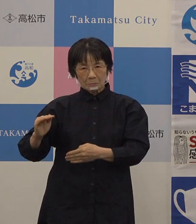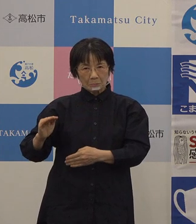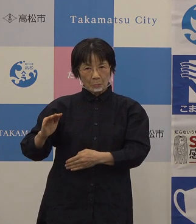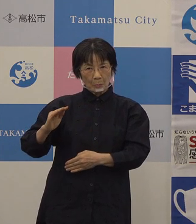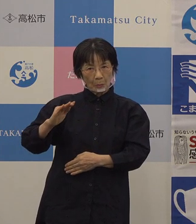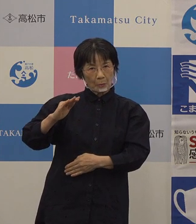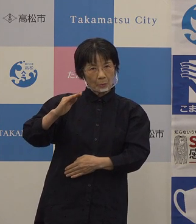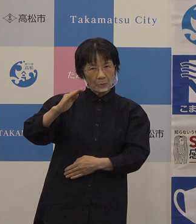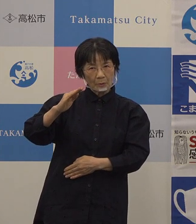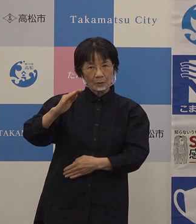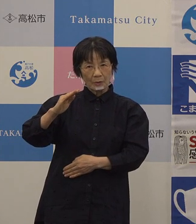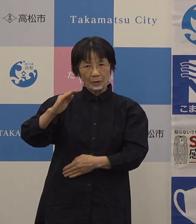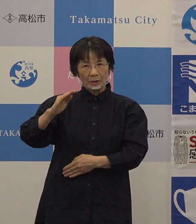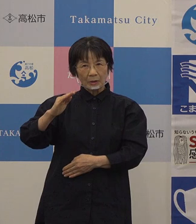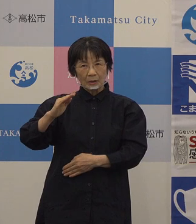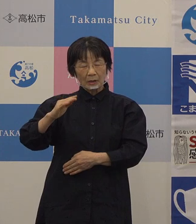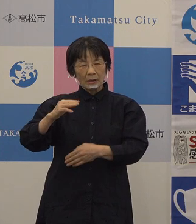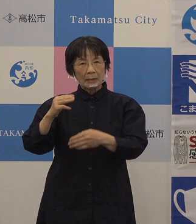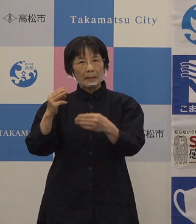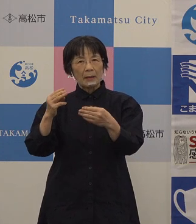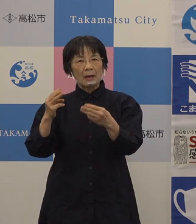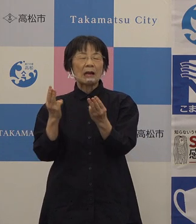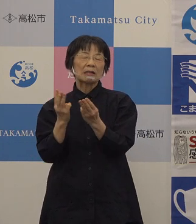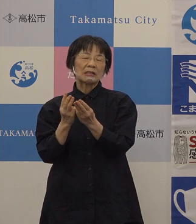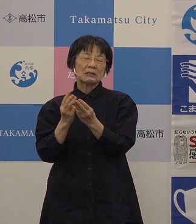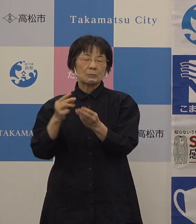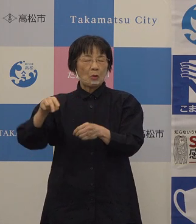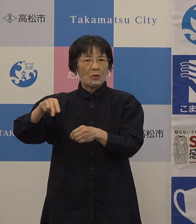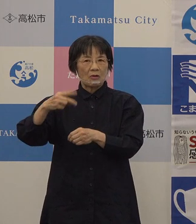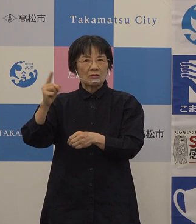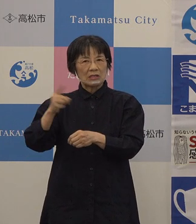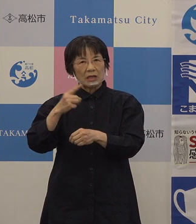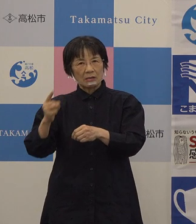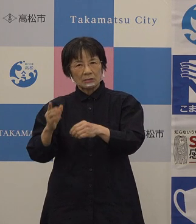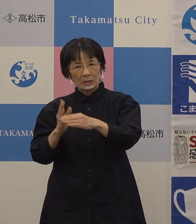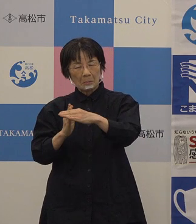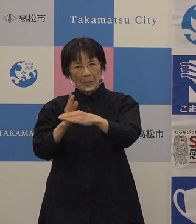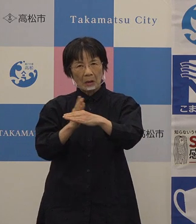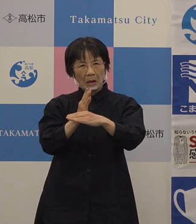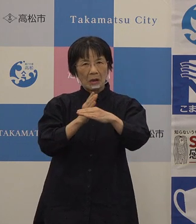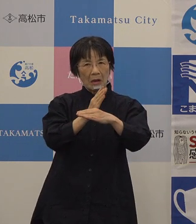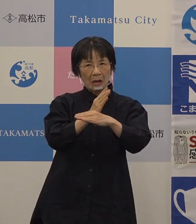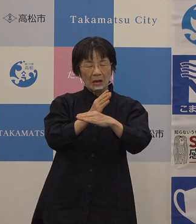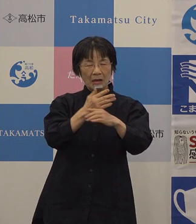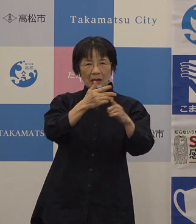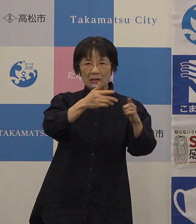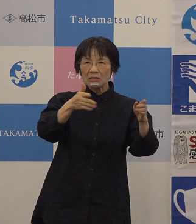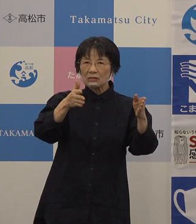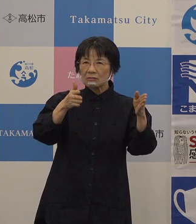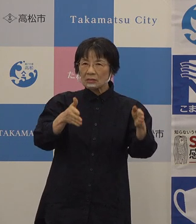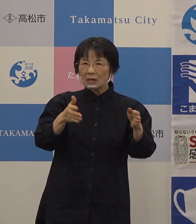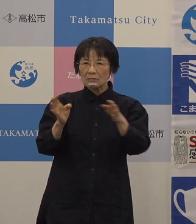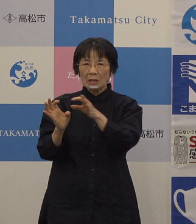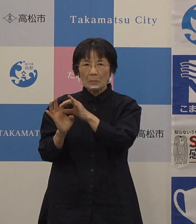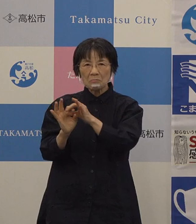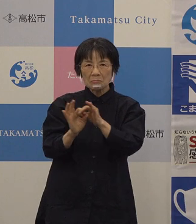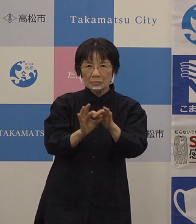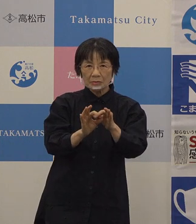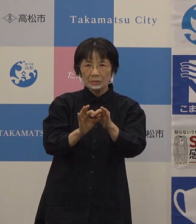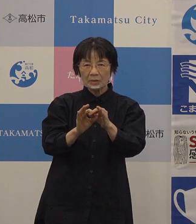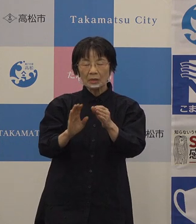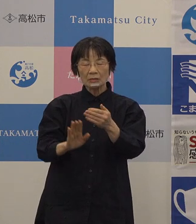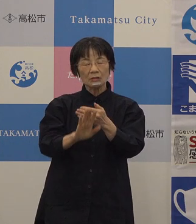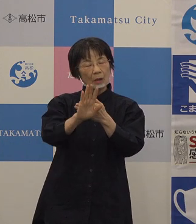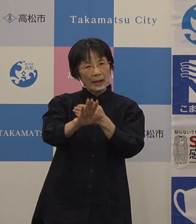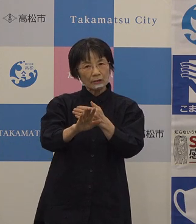して人数も200人強にずっとなってきたと。それが1週間ちょっと続きましてその後19